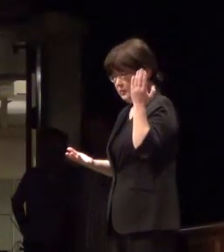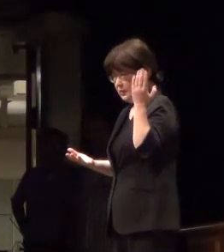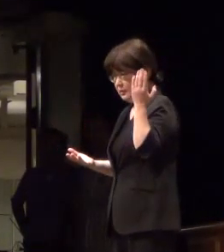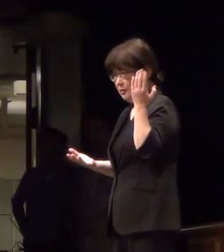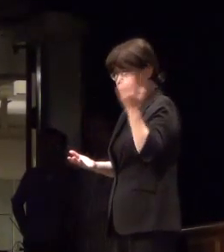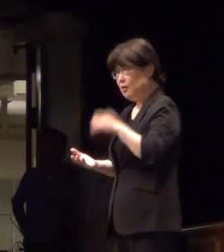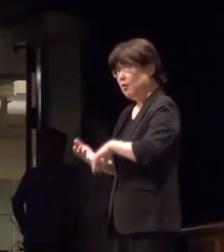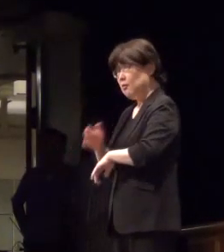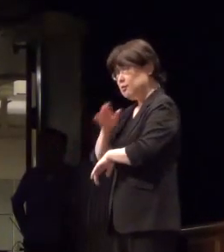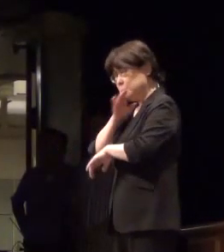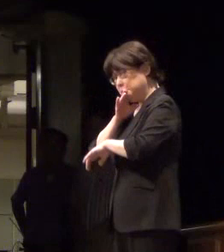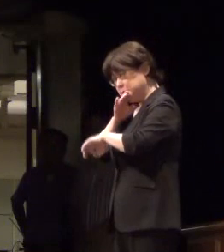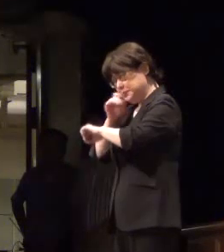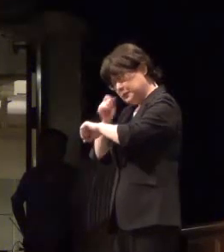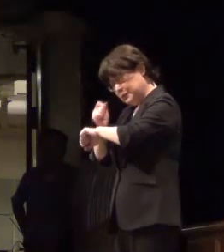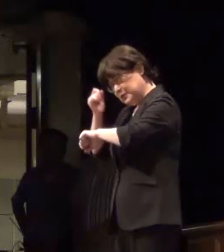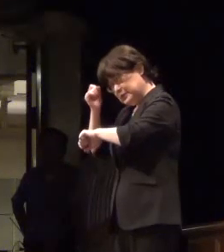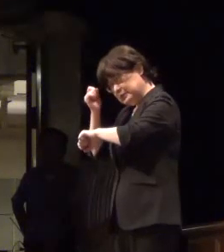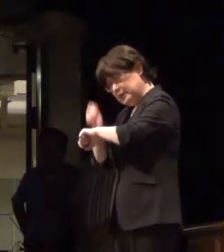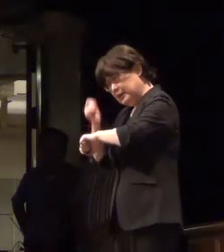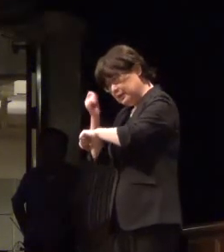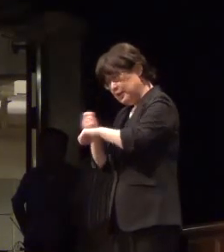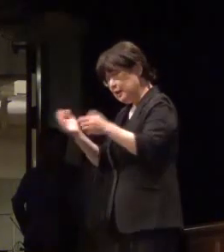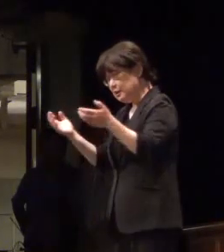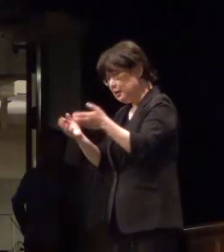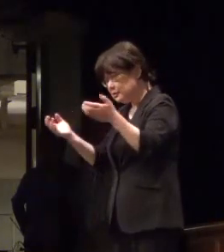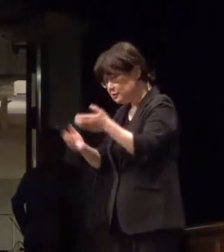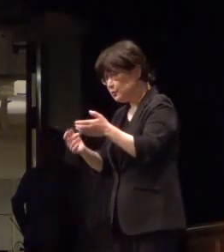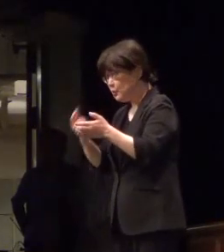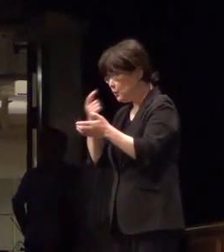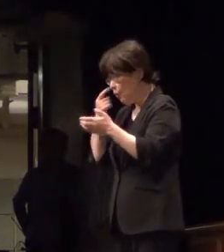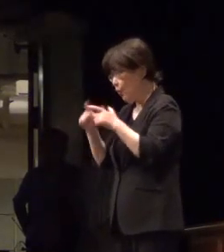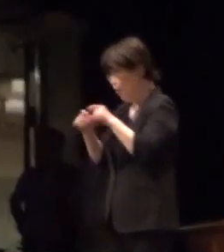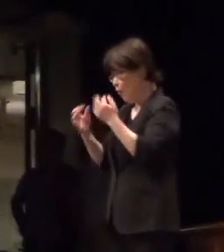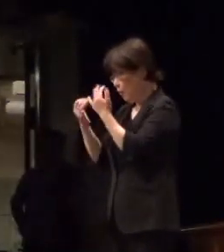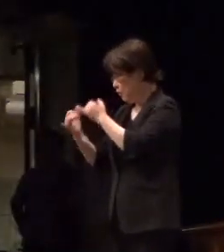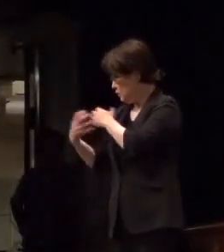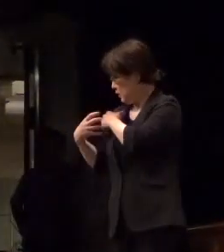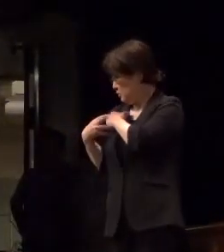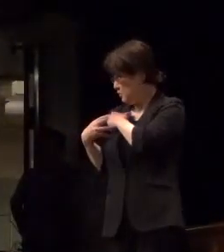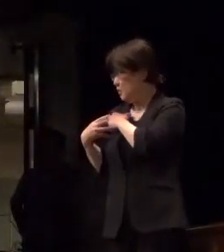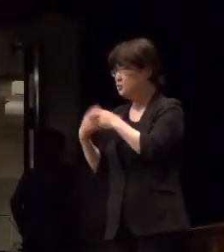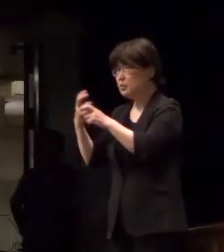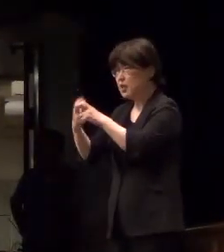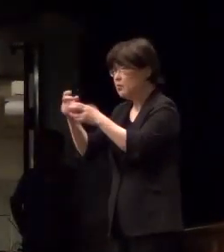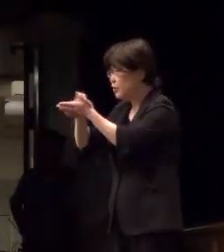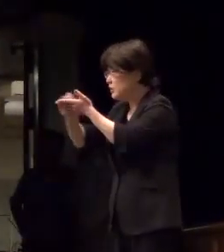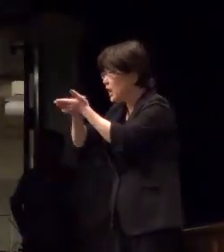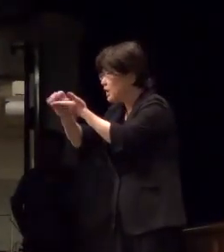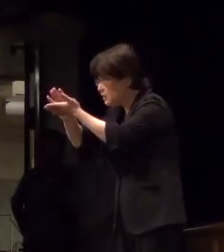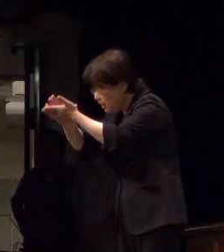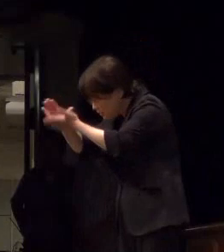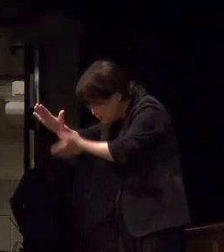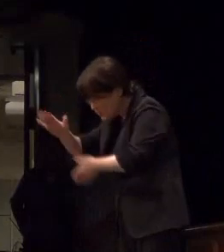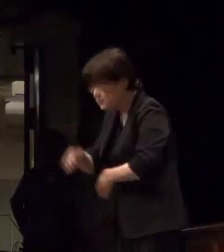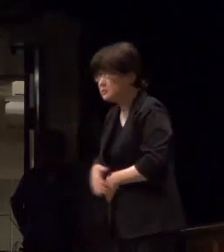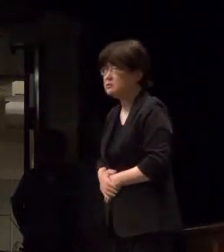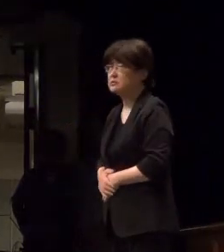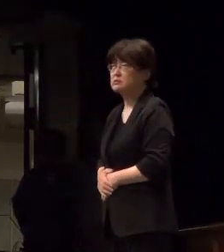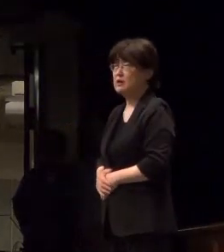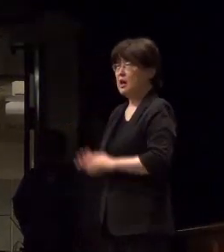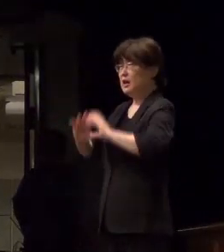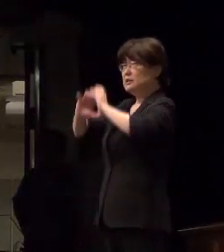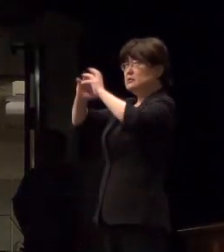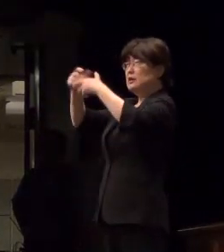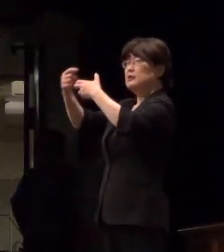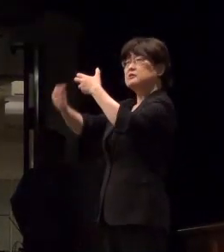とても大変なことを私たち国民が受け負うということを憲法で書いているのです。そしてこうです。全世